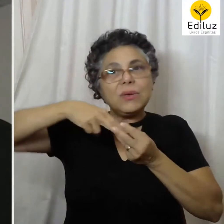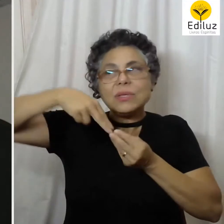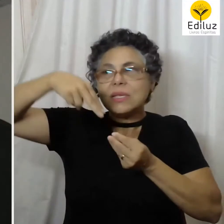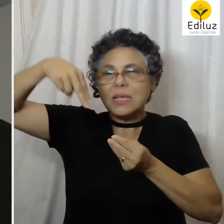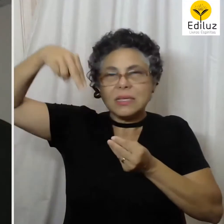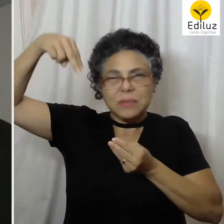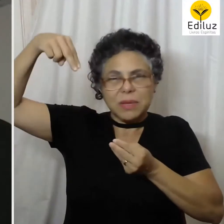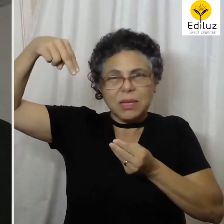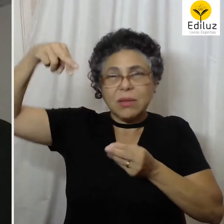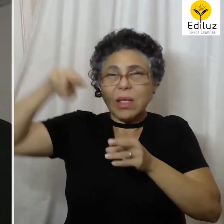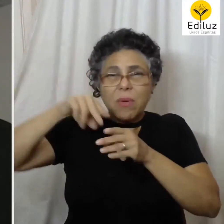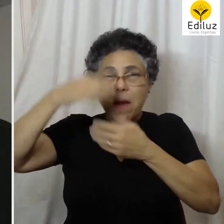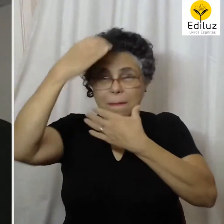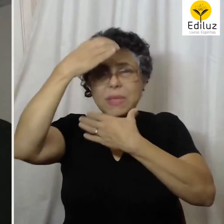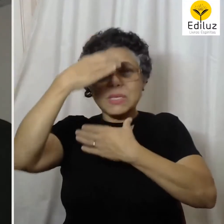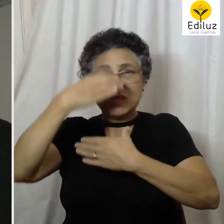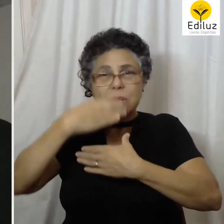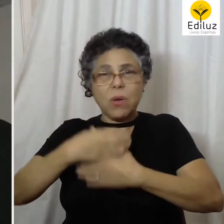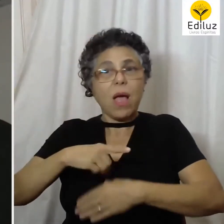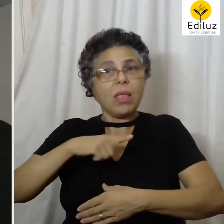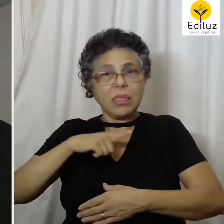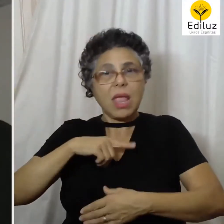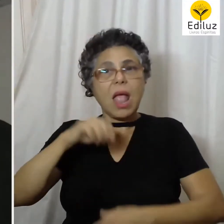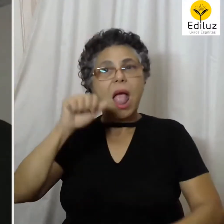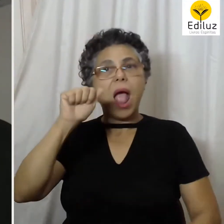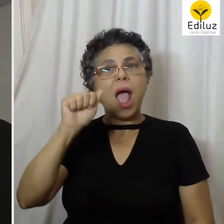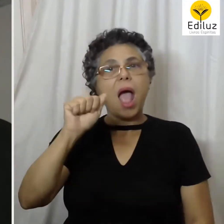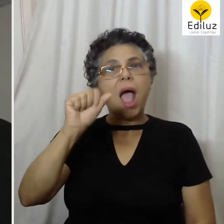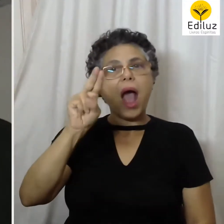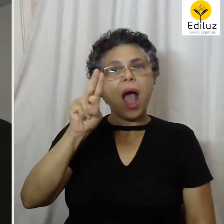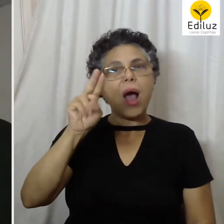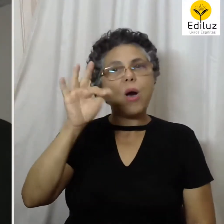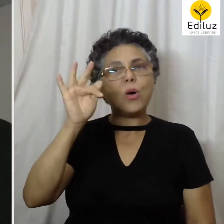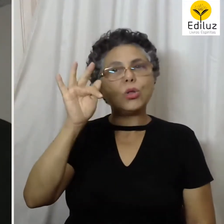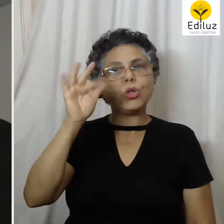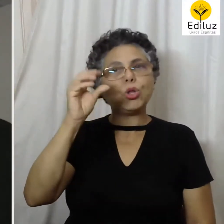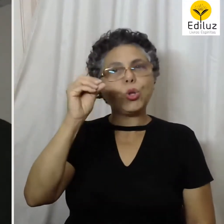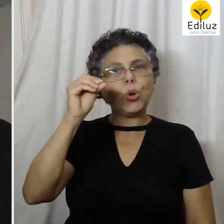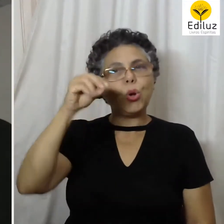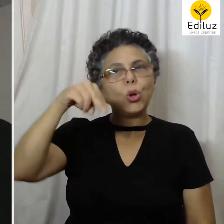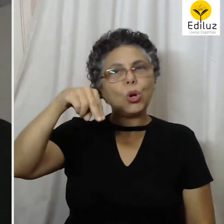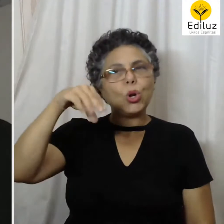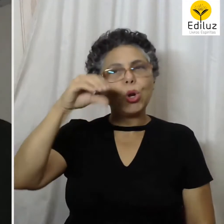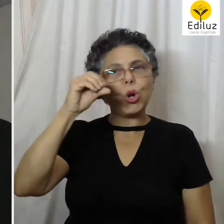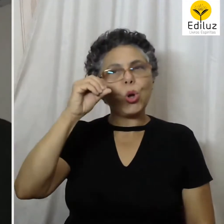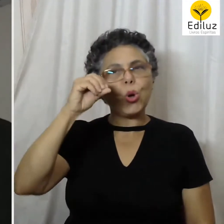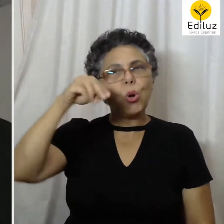sujeito, ele adquire a autonomia e é responsável